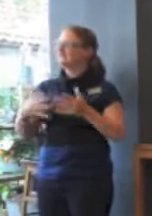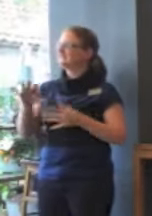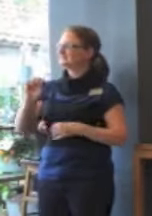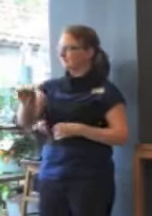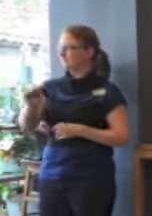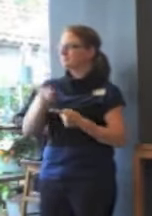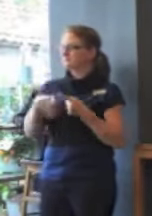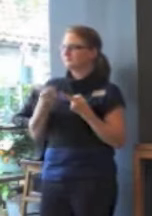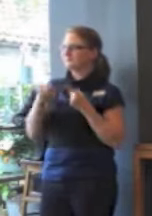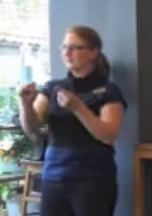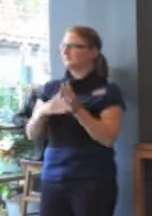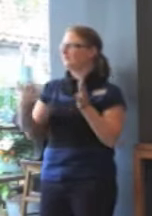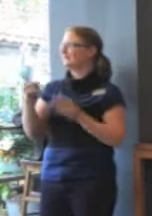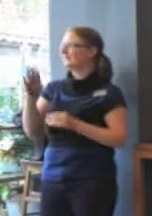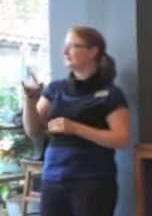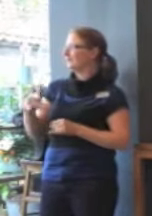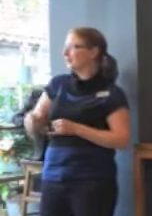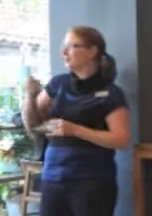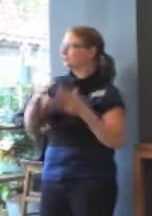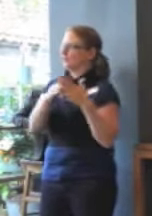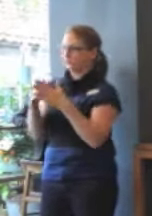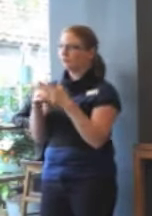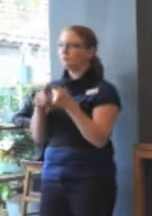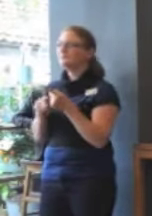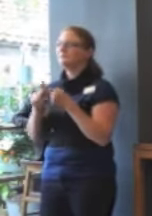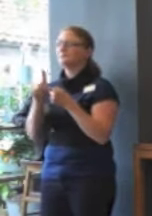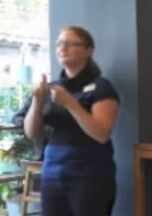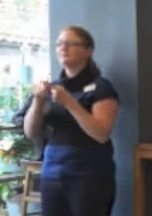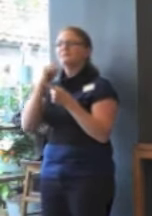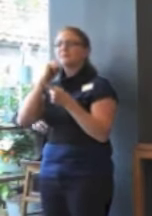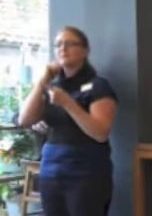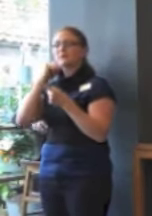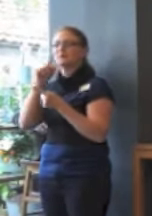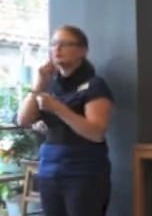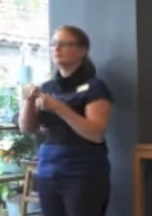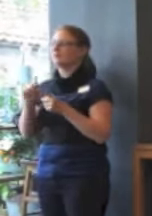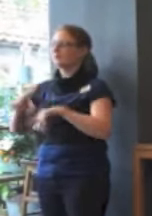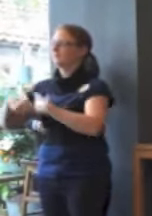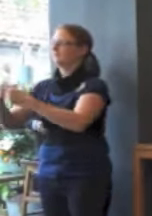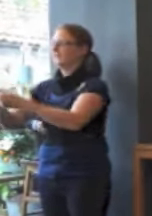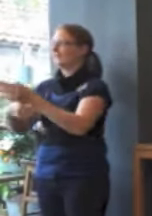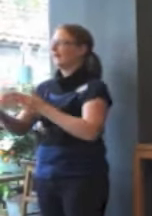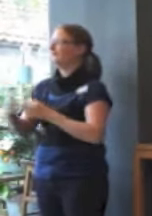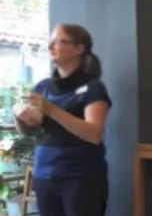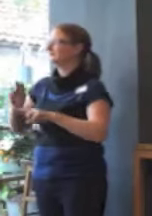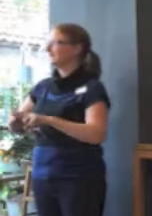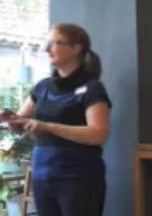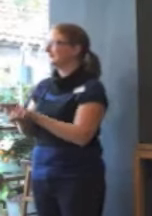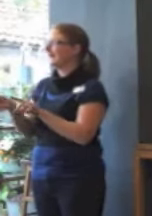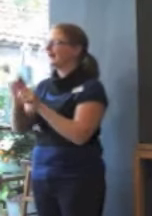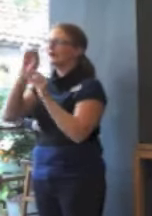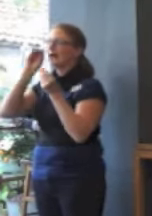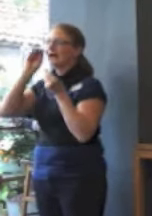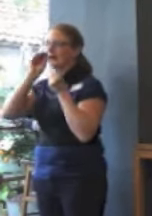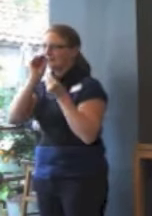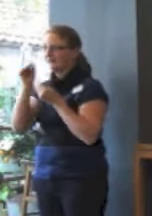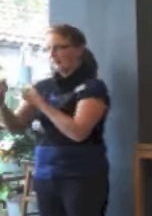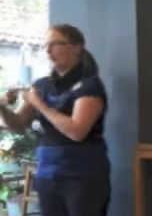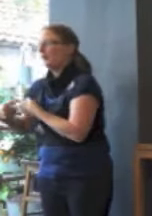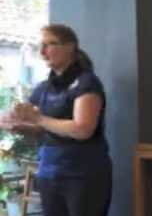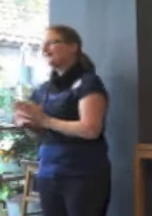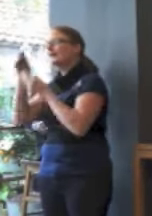som drivs av Lidingö stad och som syftar till att utveckla just arbetsplatsnära lärande kopplat